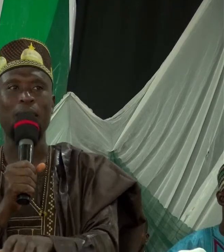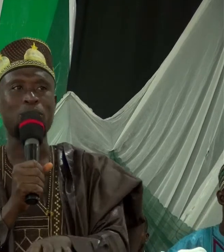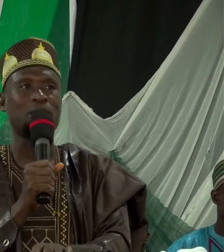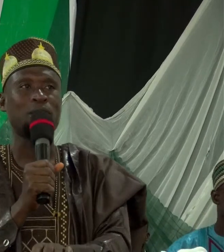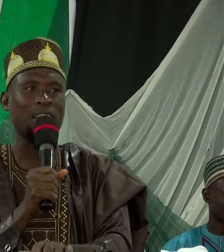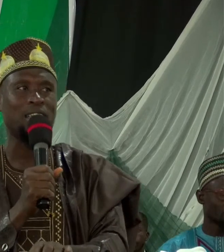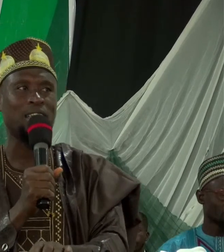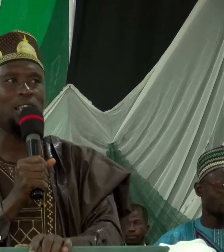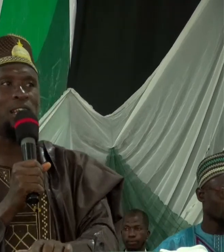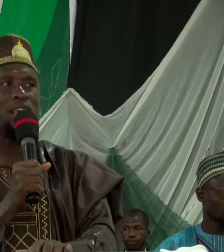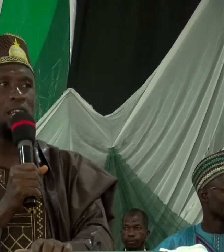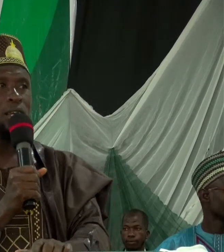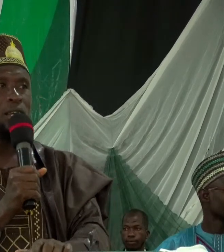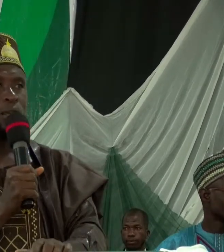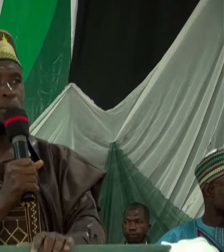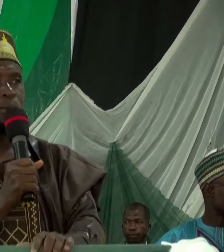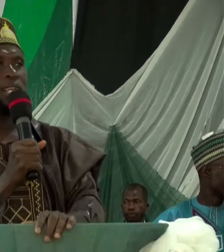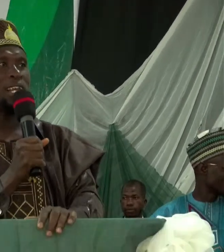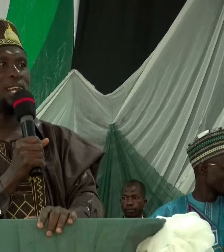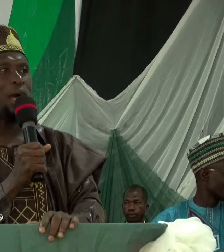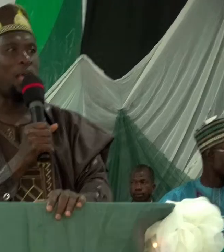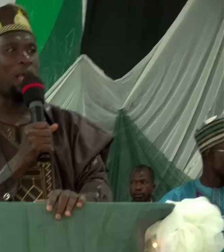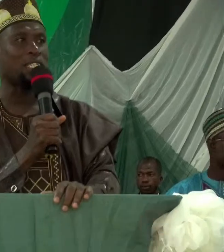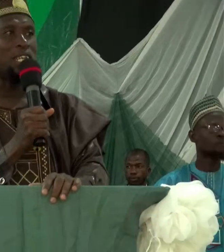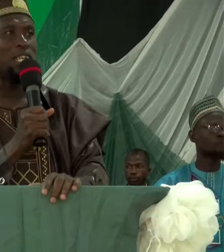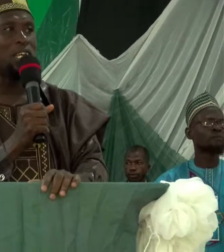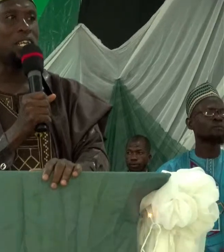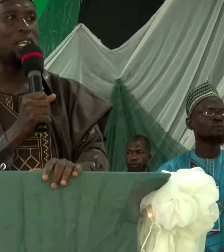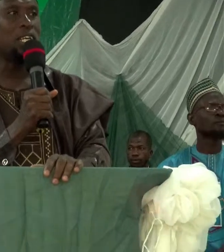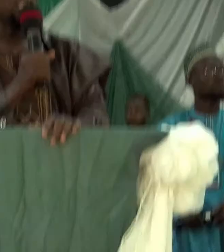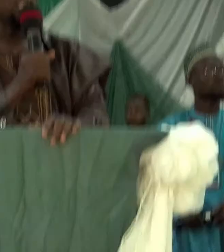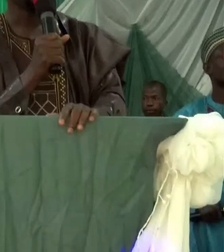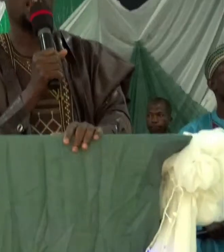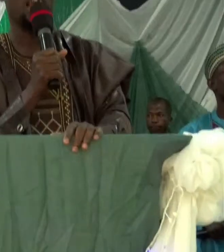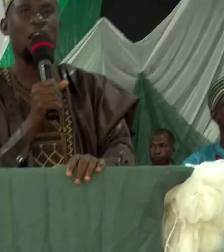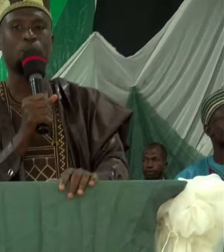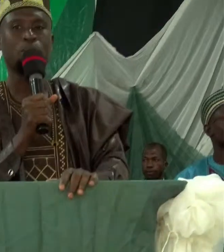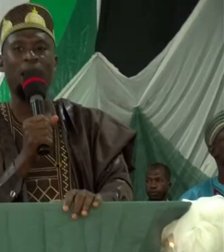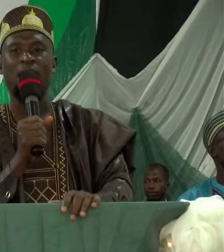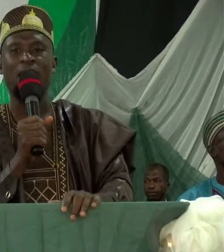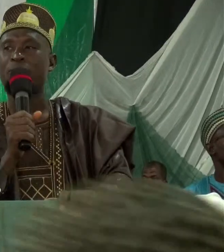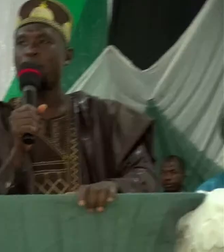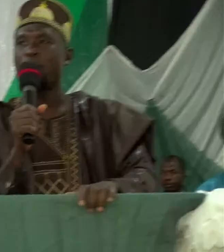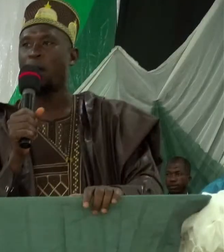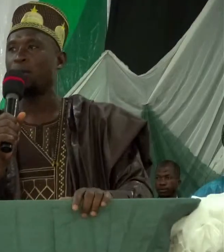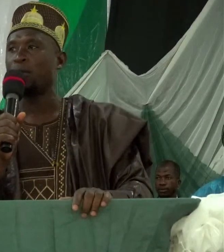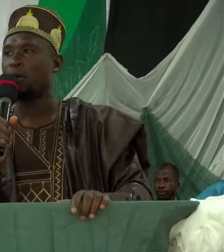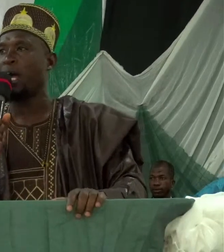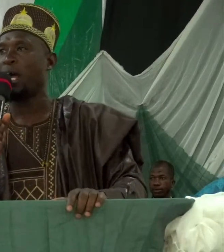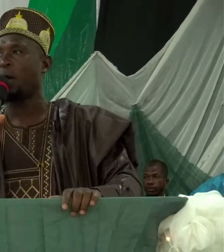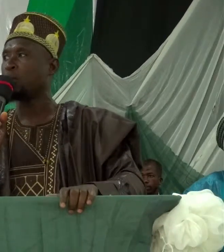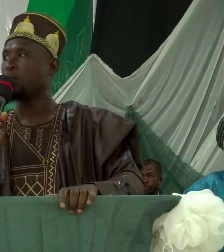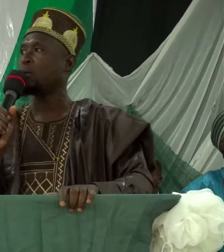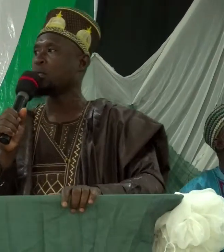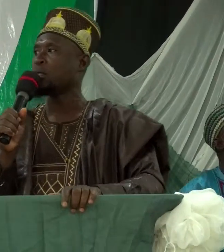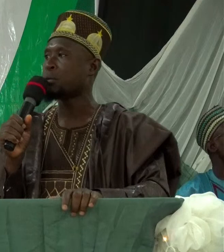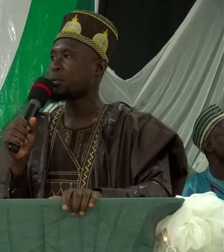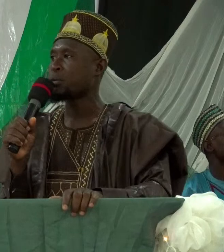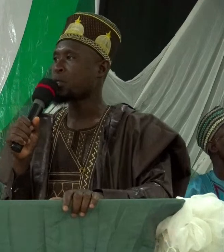bi sunnatihi واعتدى بأدي إلى يوم لا ينفع مال ولا